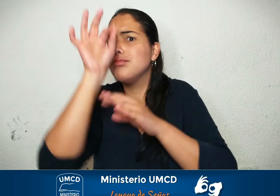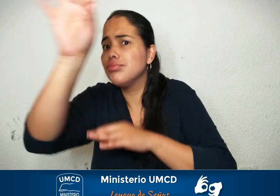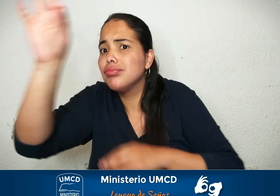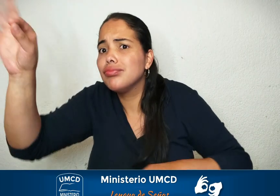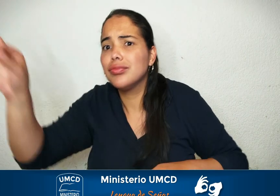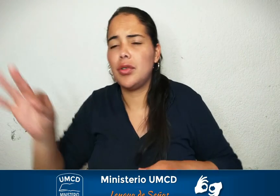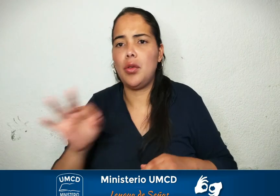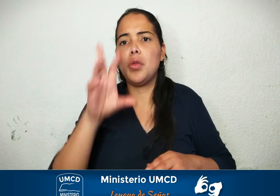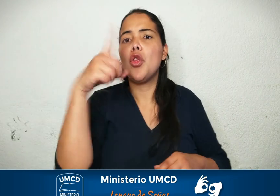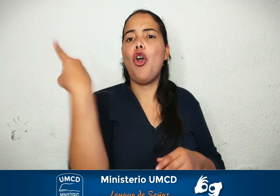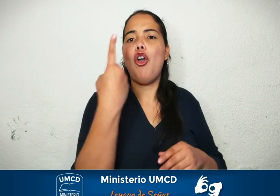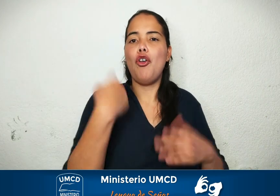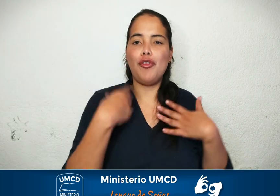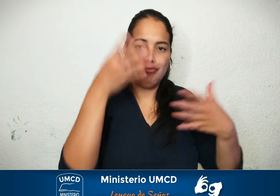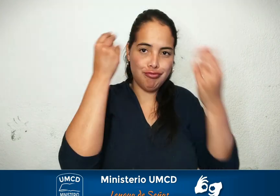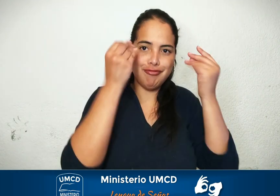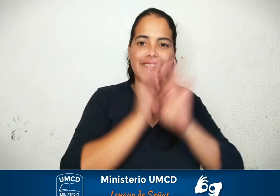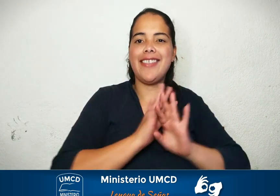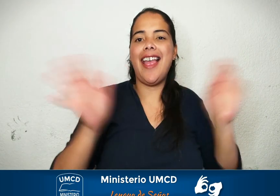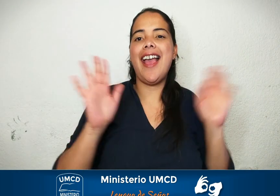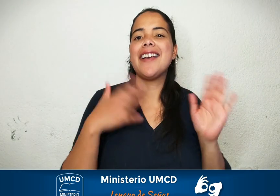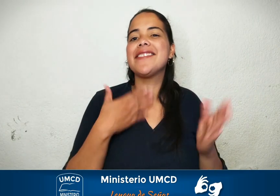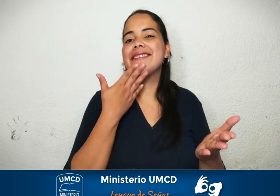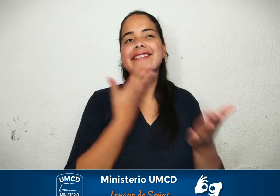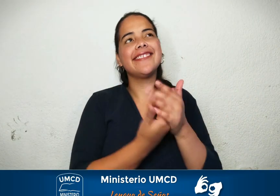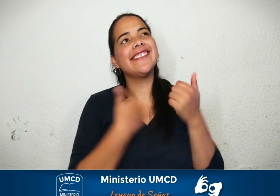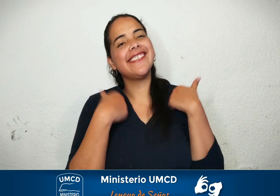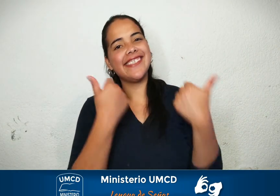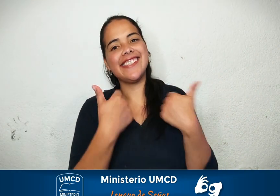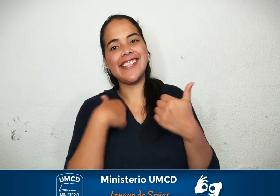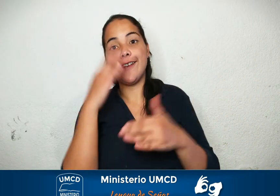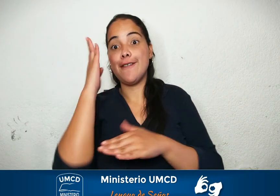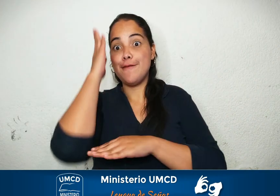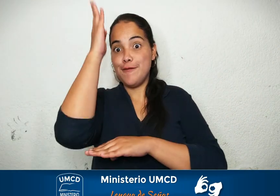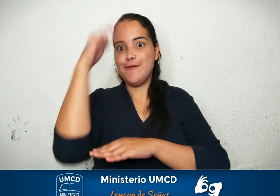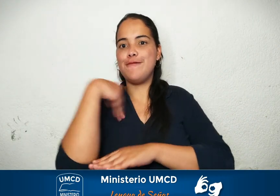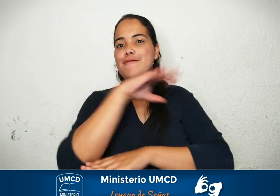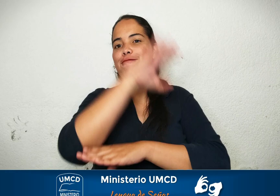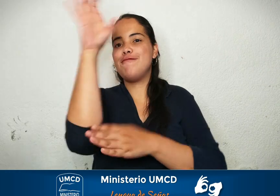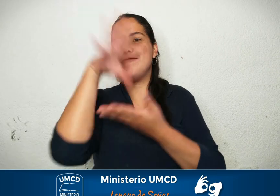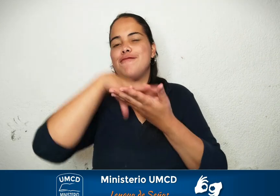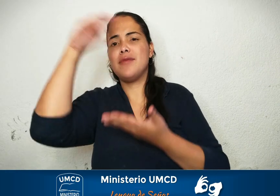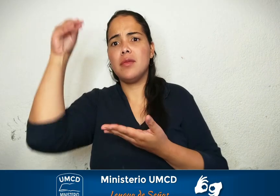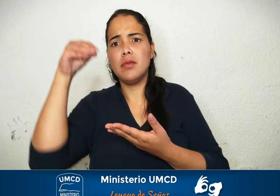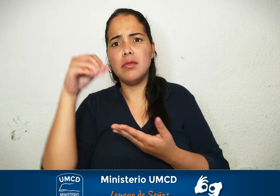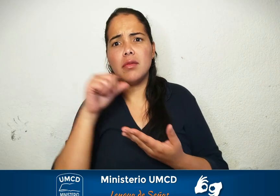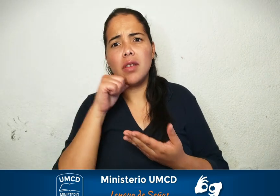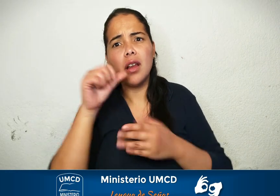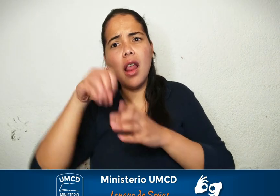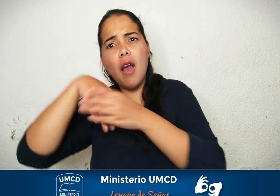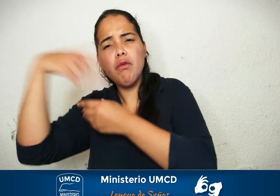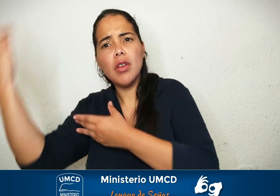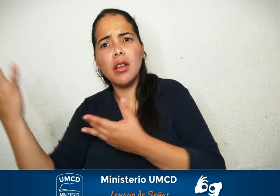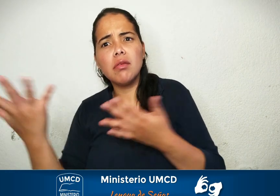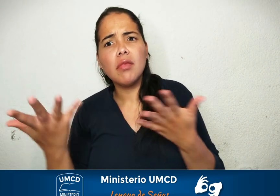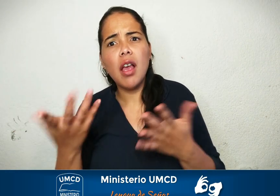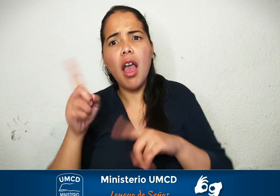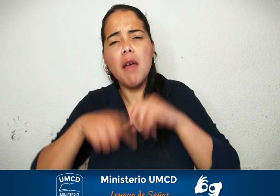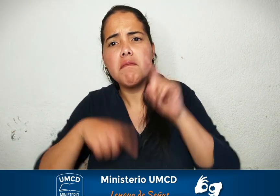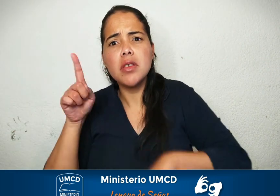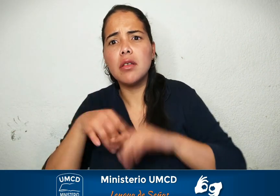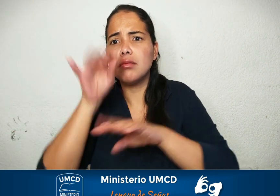anteriores Pablo recuerda de su derecho de apóstol, de poder haber recibido sustento por la obra que él